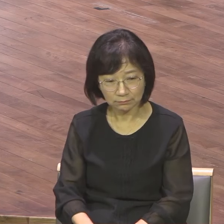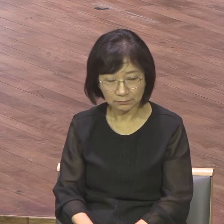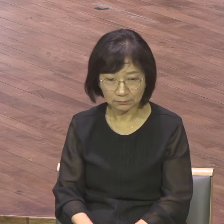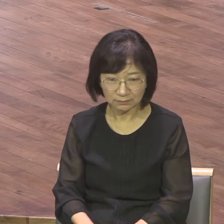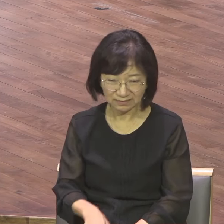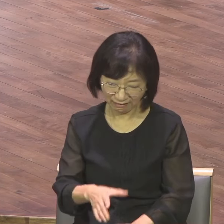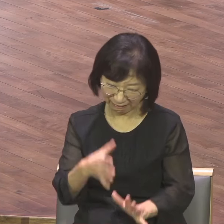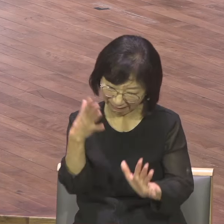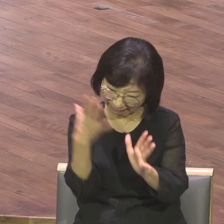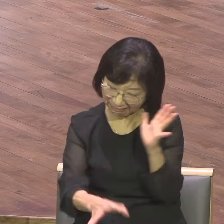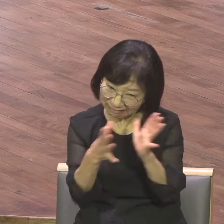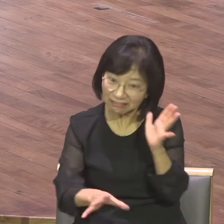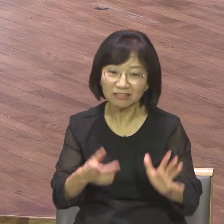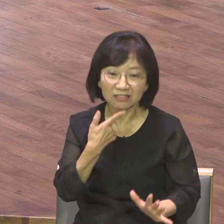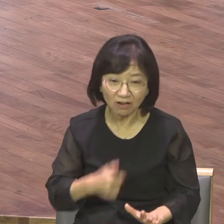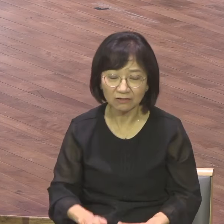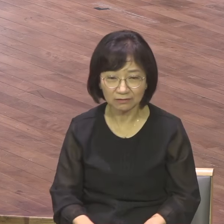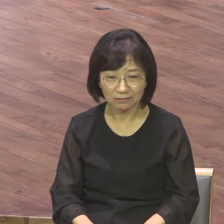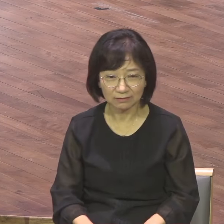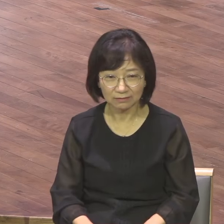못된 짓 혼자 다 했어요.